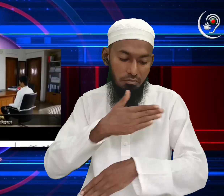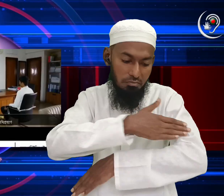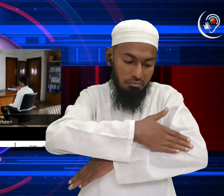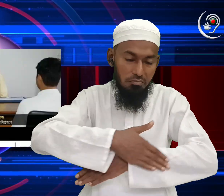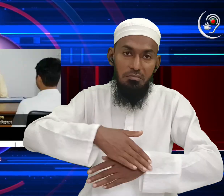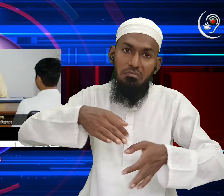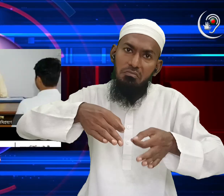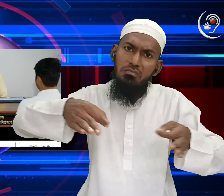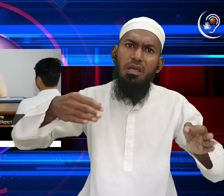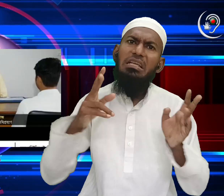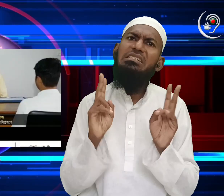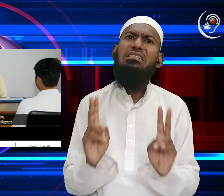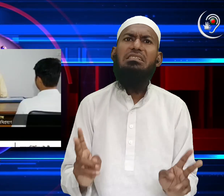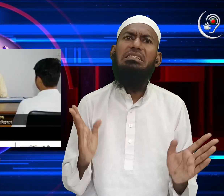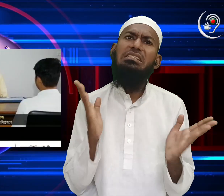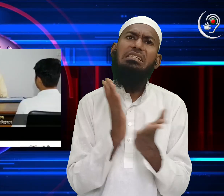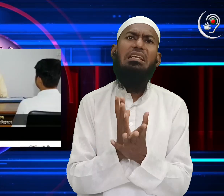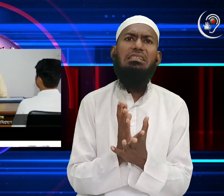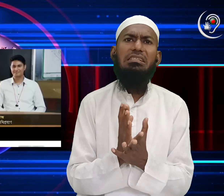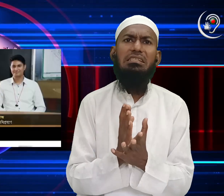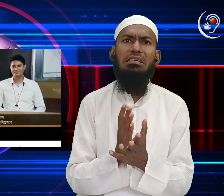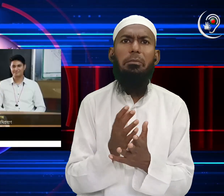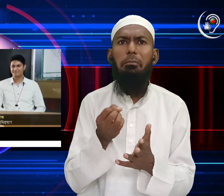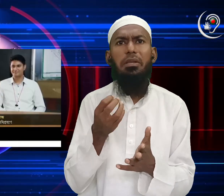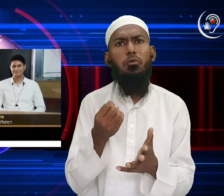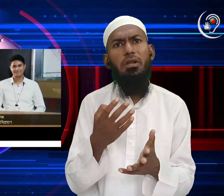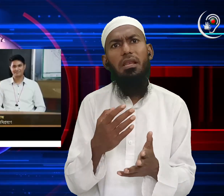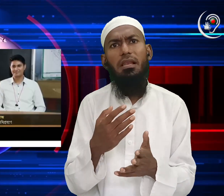সাথে আলোচনা চলছে বলেও জানায় প্রকল্প পরিচালক।